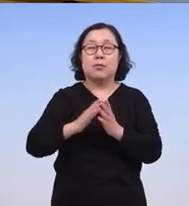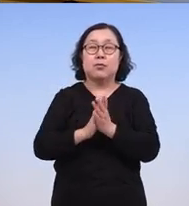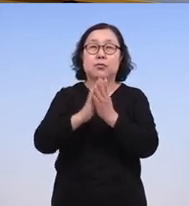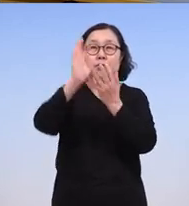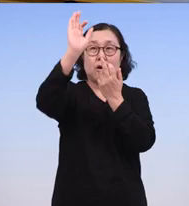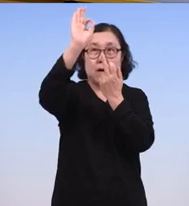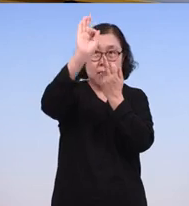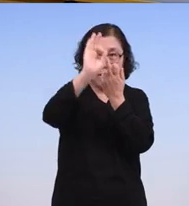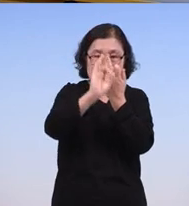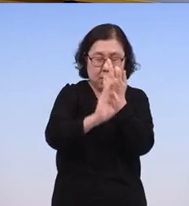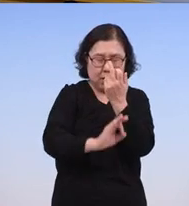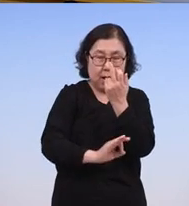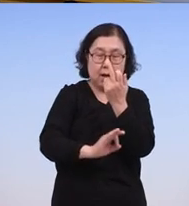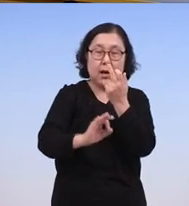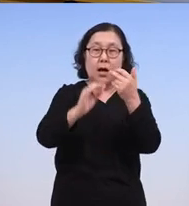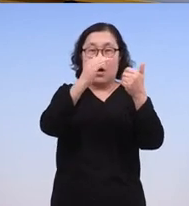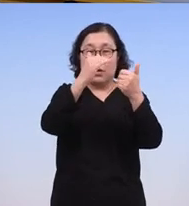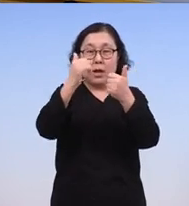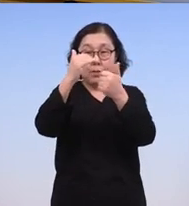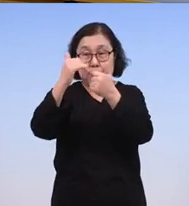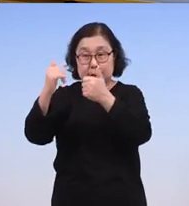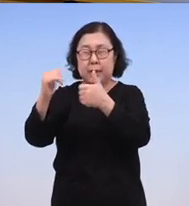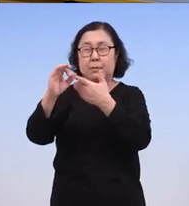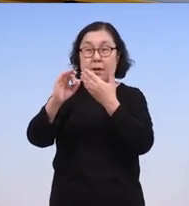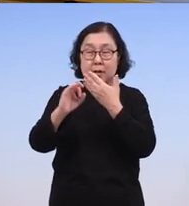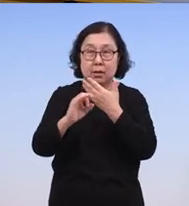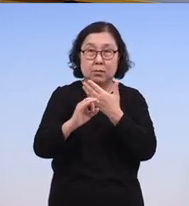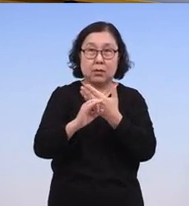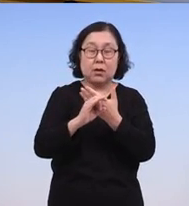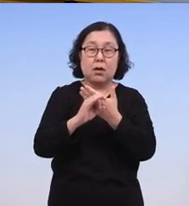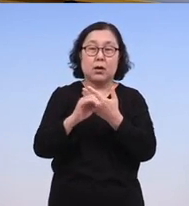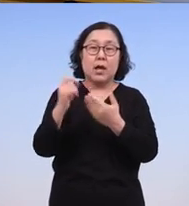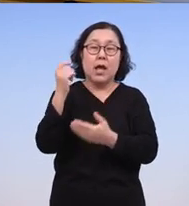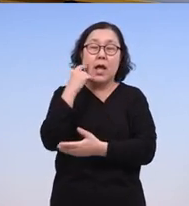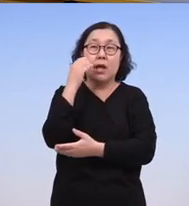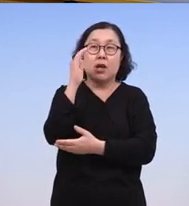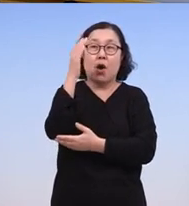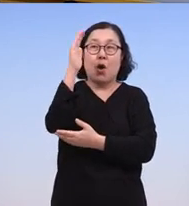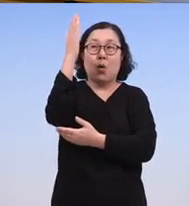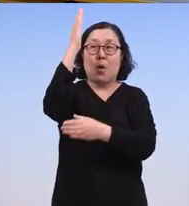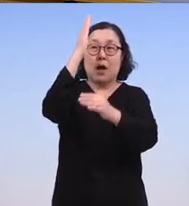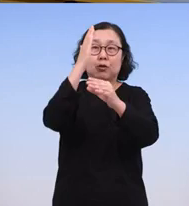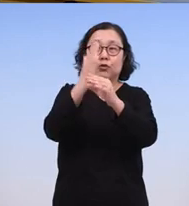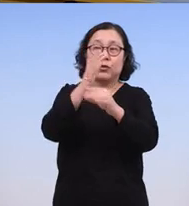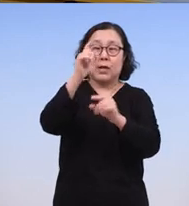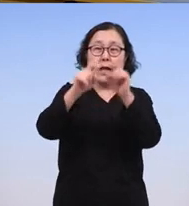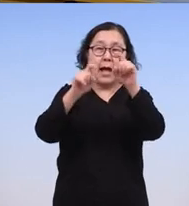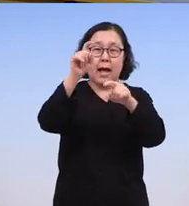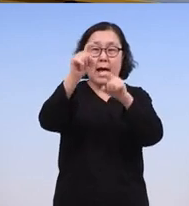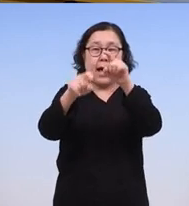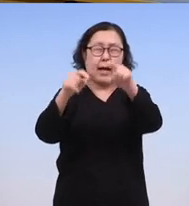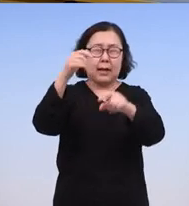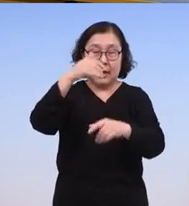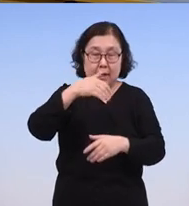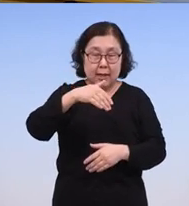부르다가 날이 저물어 오라 하시면 영광 중에